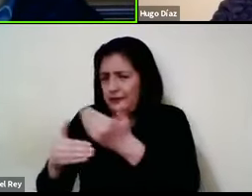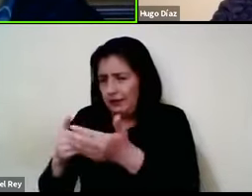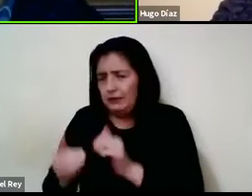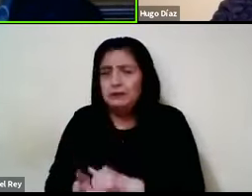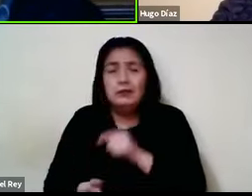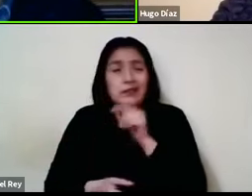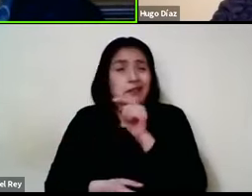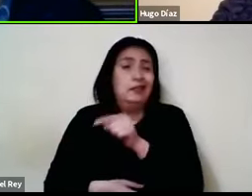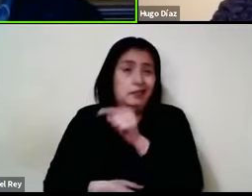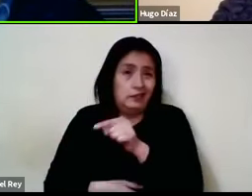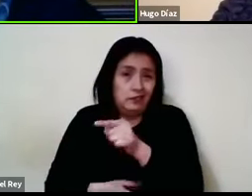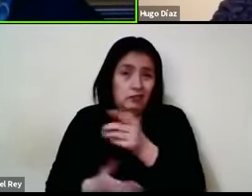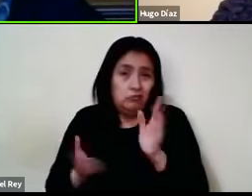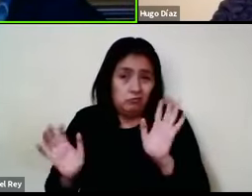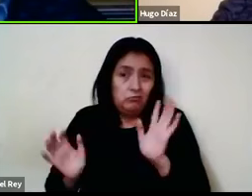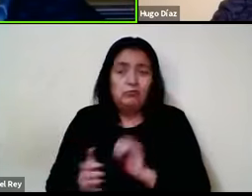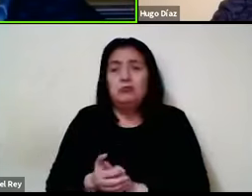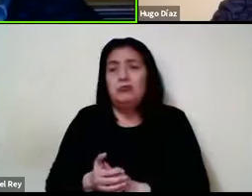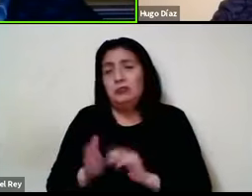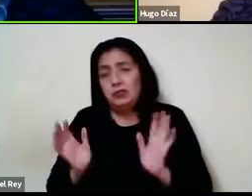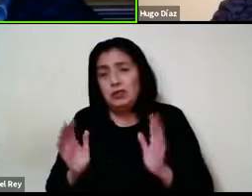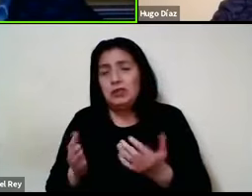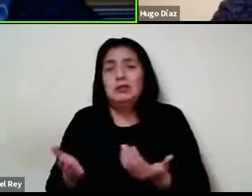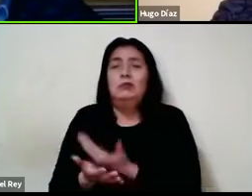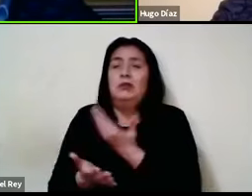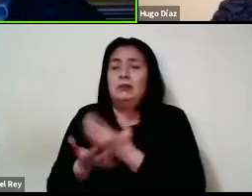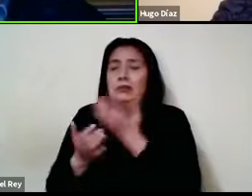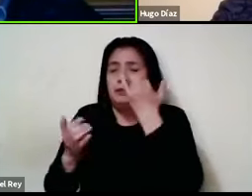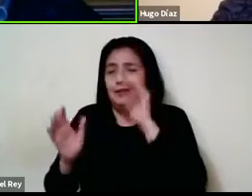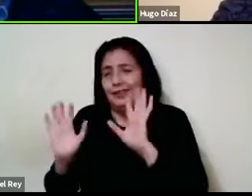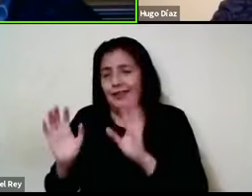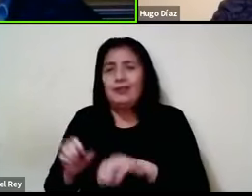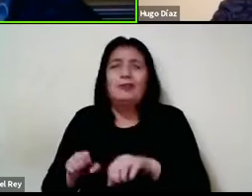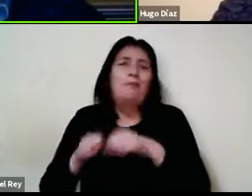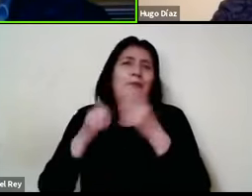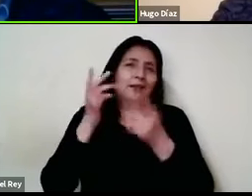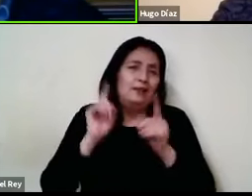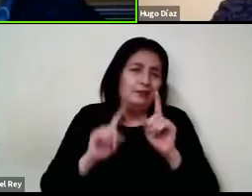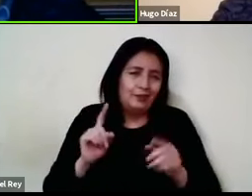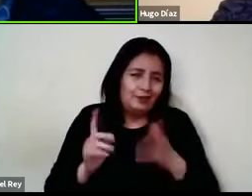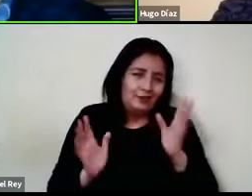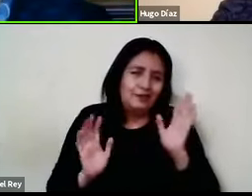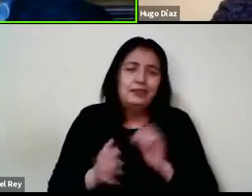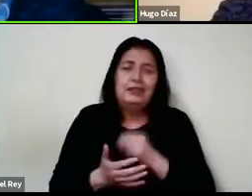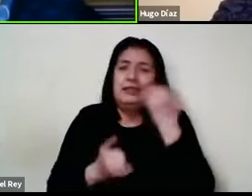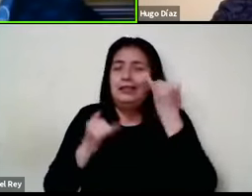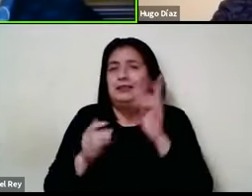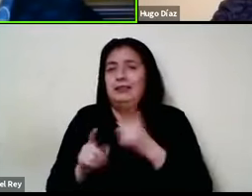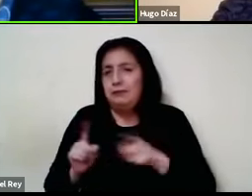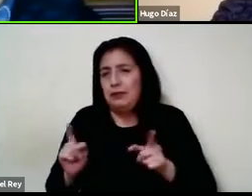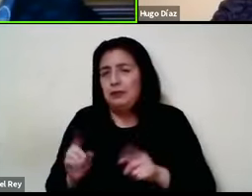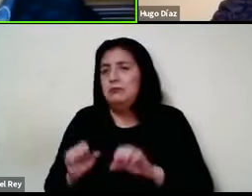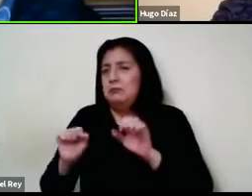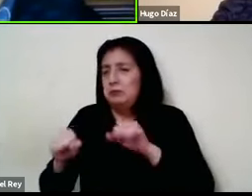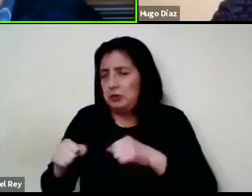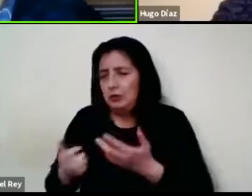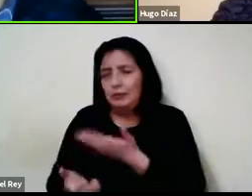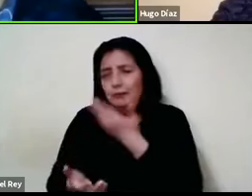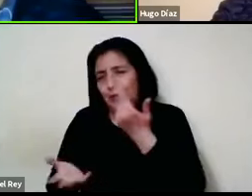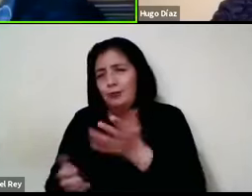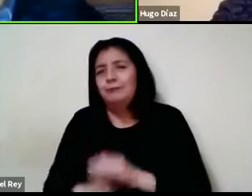es, al menos, sí, pues, innovar es eso, romper ciertas cosas, pero para posibilitar algo mejor.